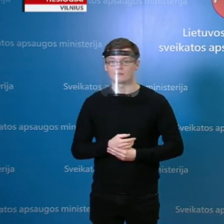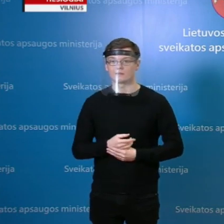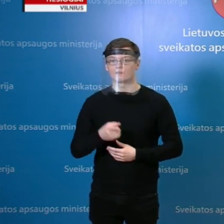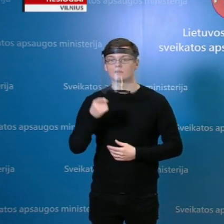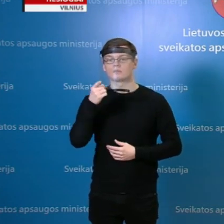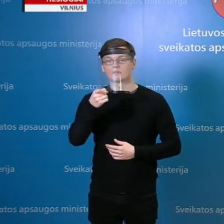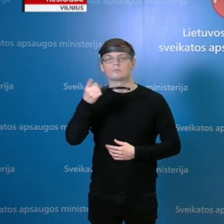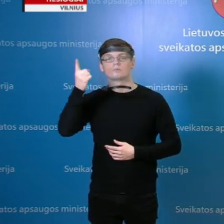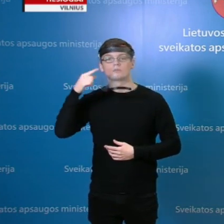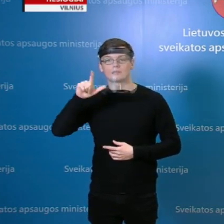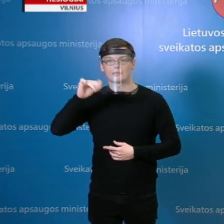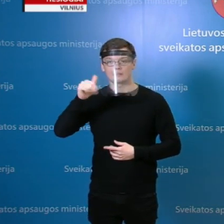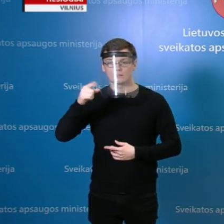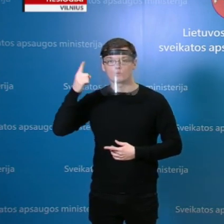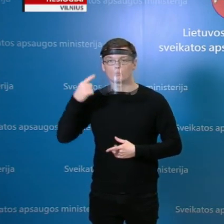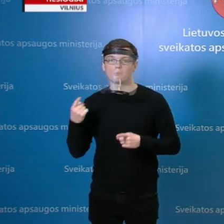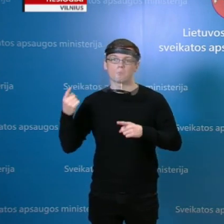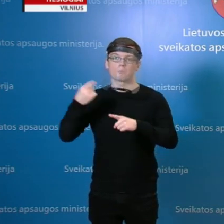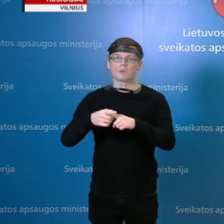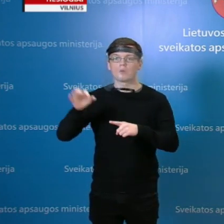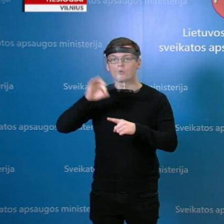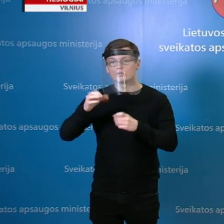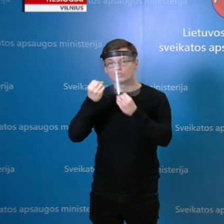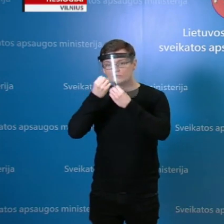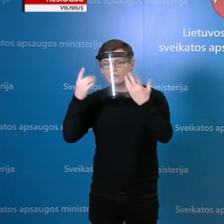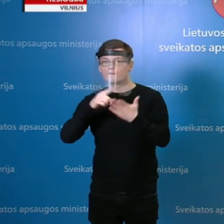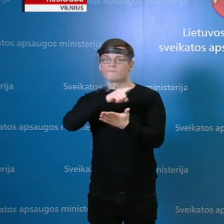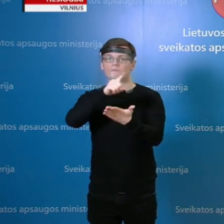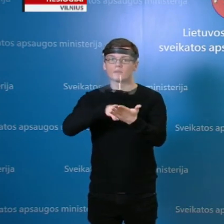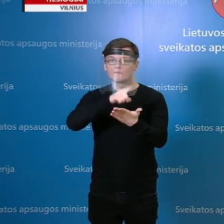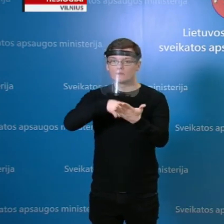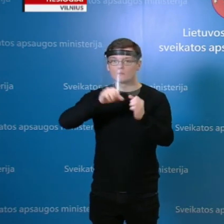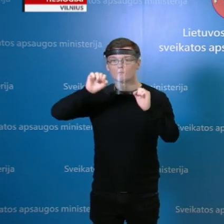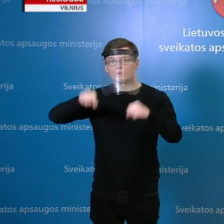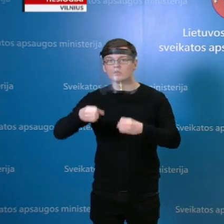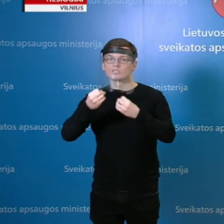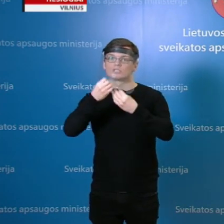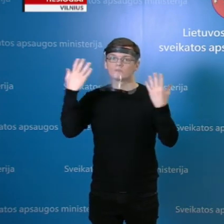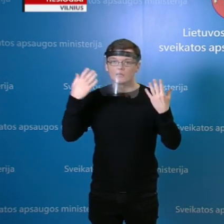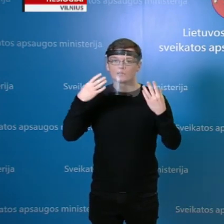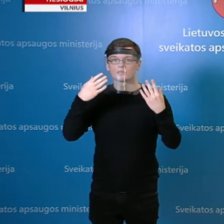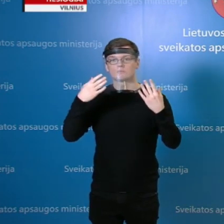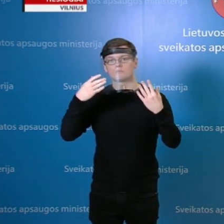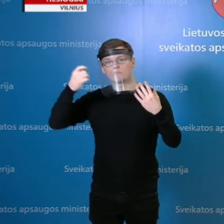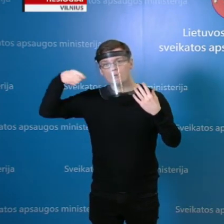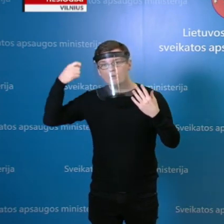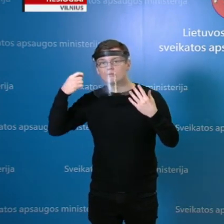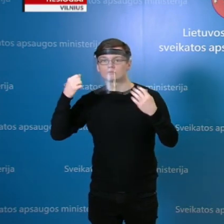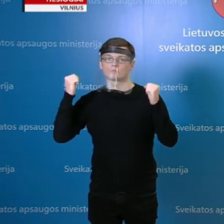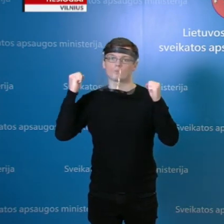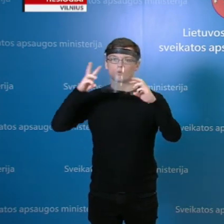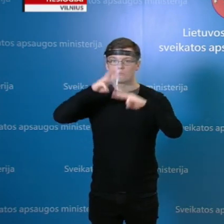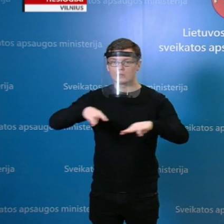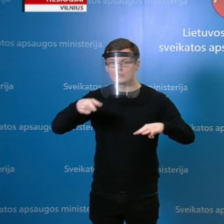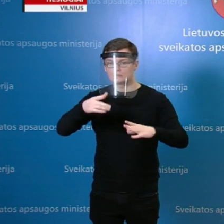noriu papildyti, dėl švietimo klausimų galėtumėte daugiau pakalbėti su švietimo mokslo ir sporto ministerija, kurie mums ir padeda